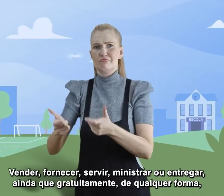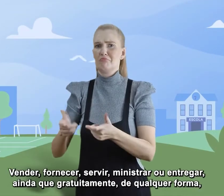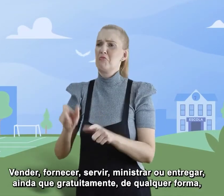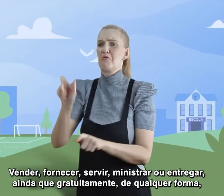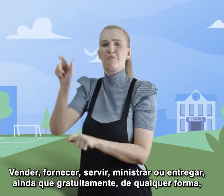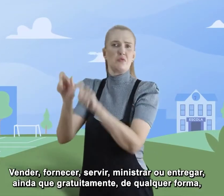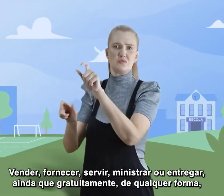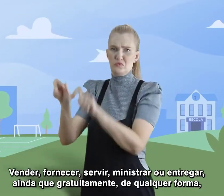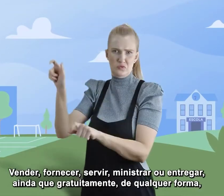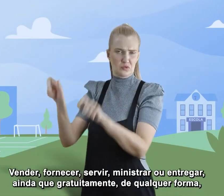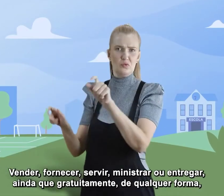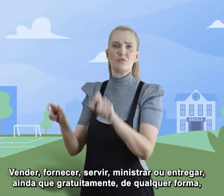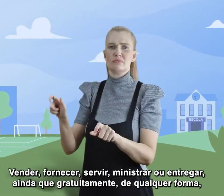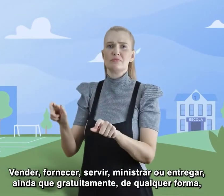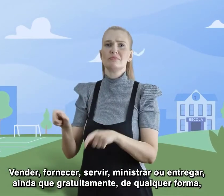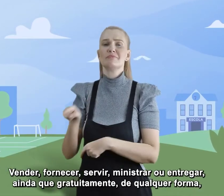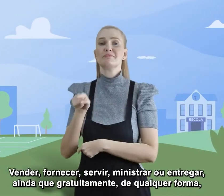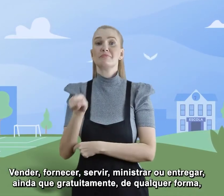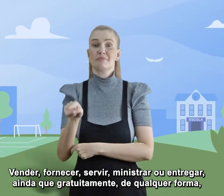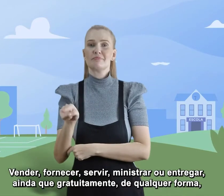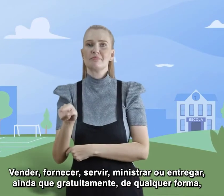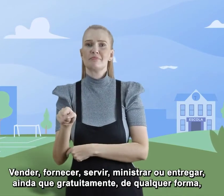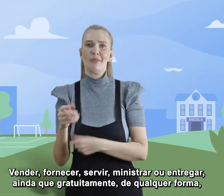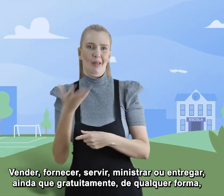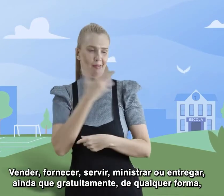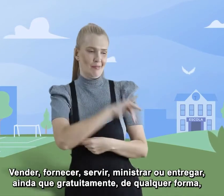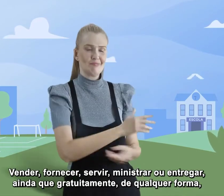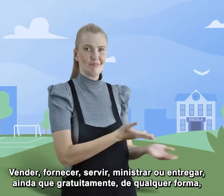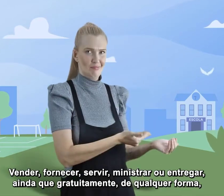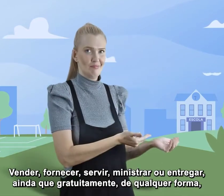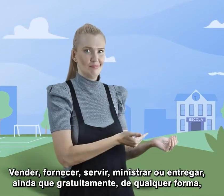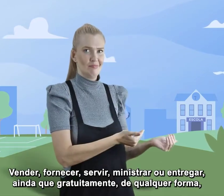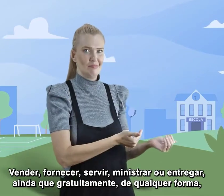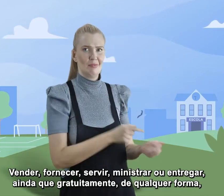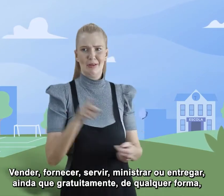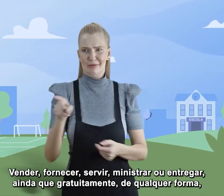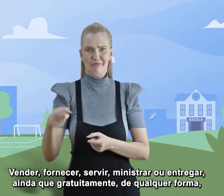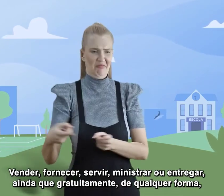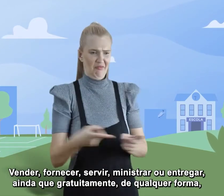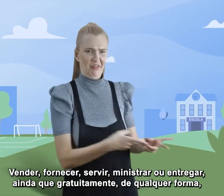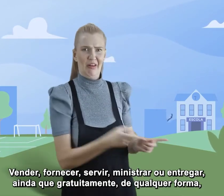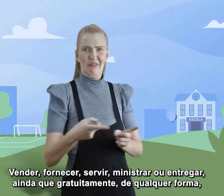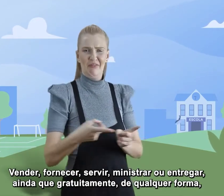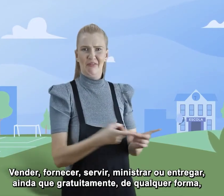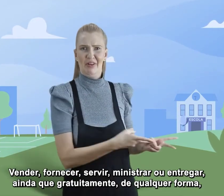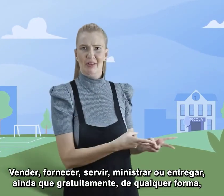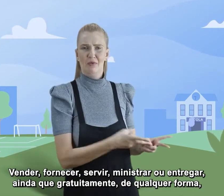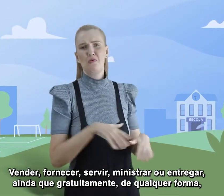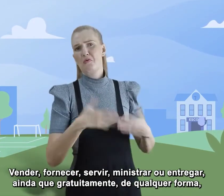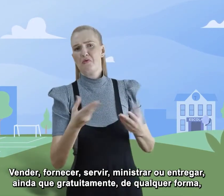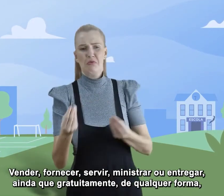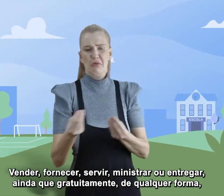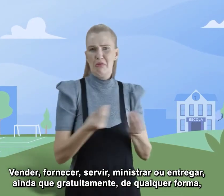Vender, fornecer, servir, ministrar ou entregar, ainda que gratuitamente, de